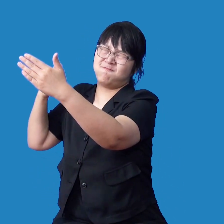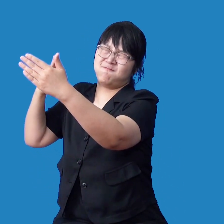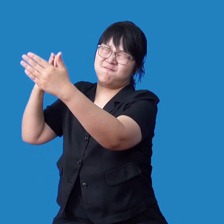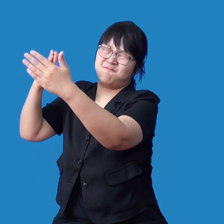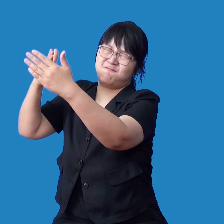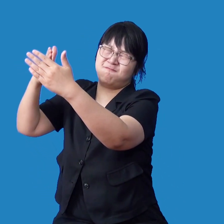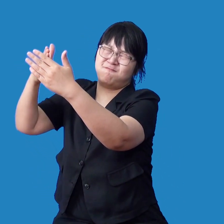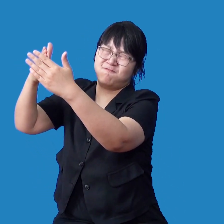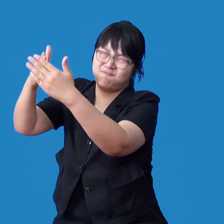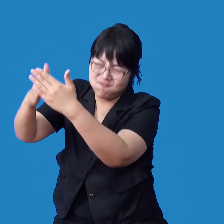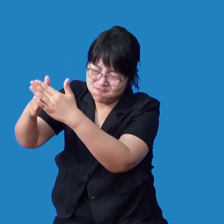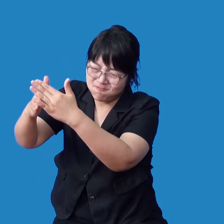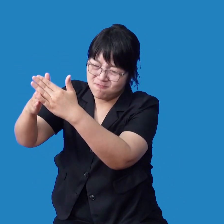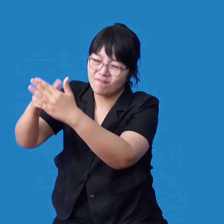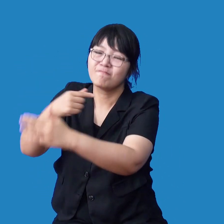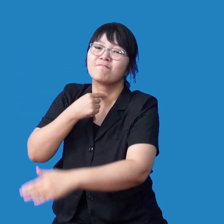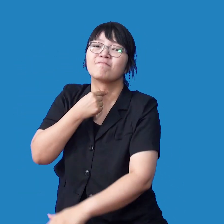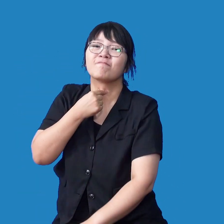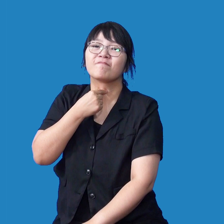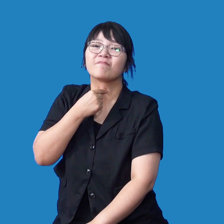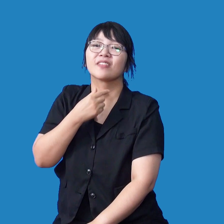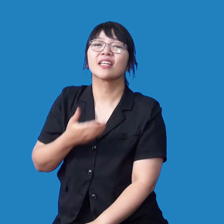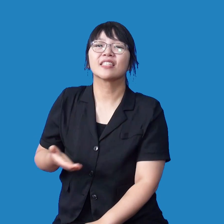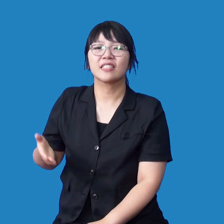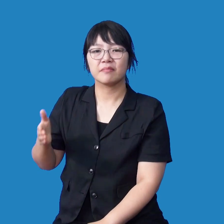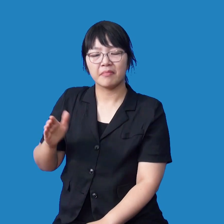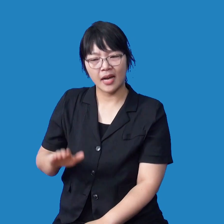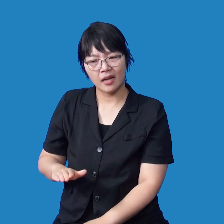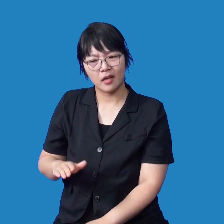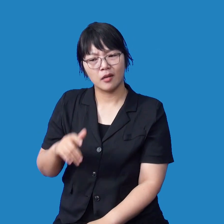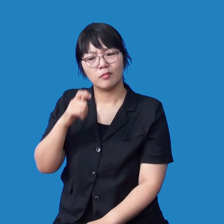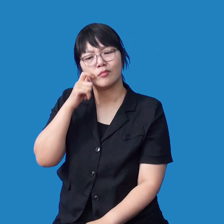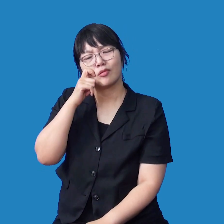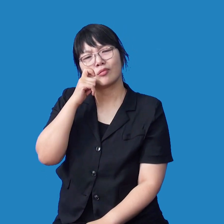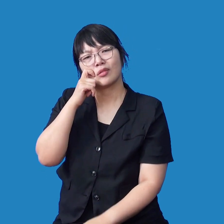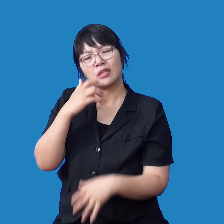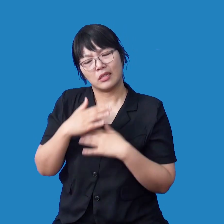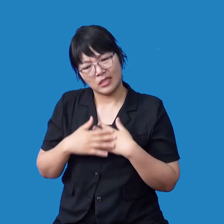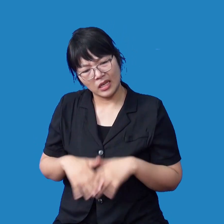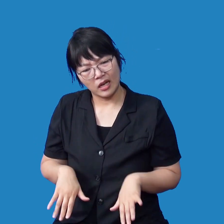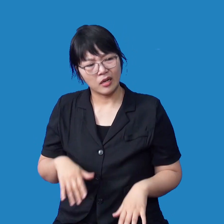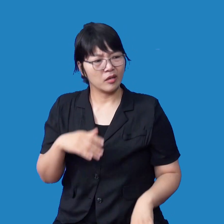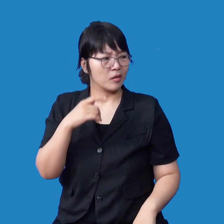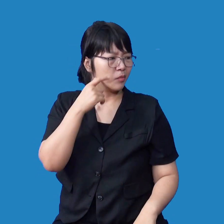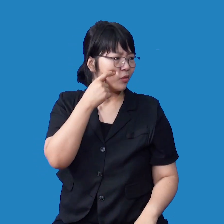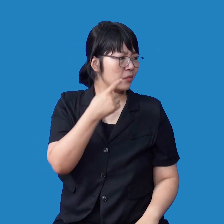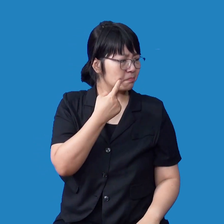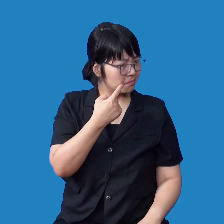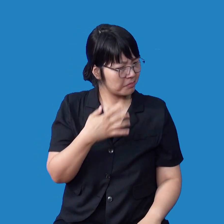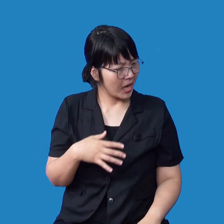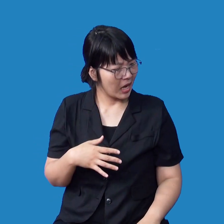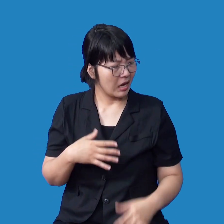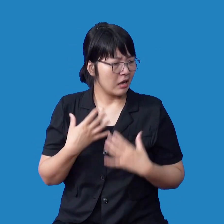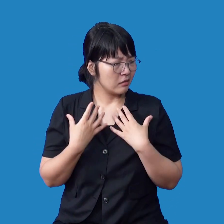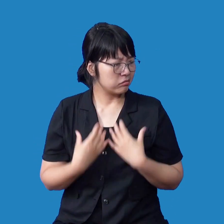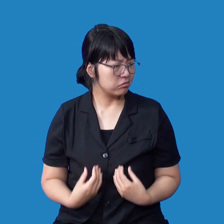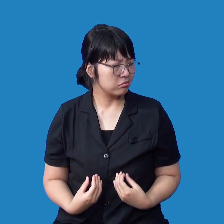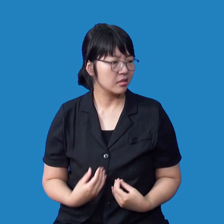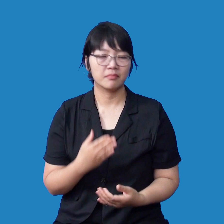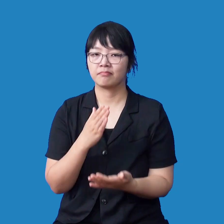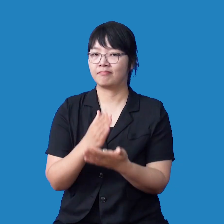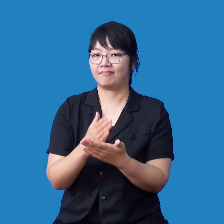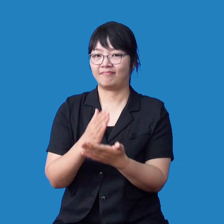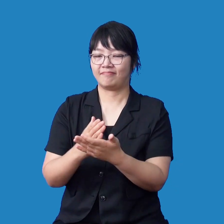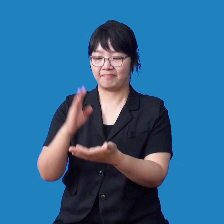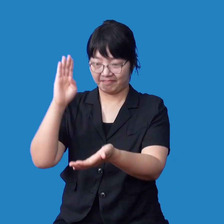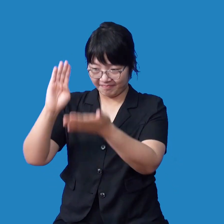기대하는 보편적 소명이라고 저는 생각을 합니다. 자, 그렇다면 이제 저와 여러분도